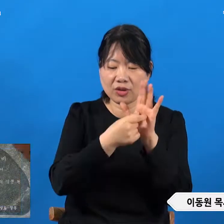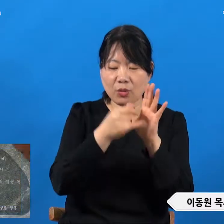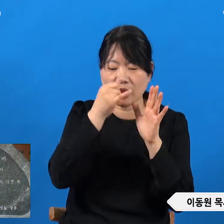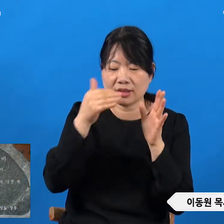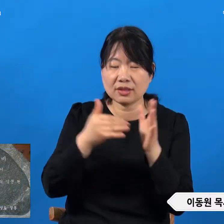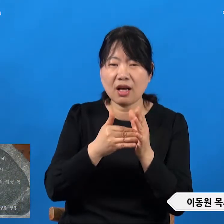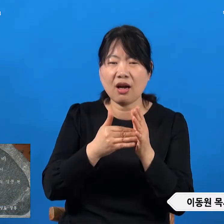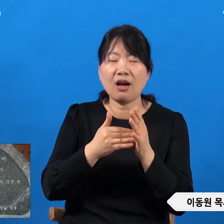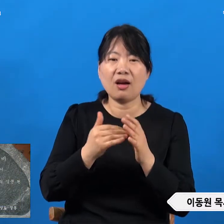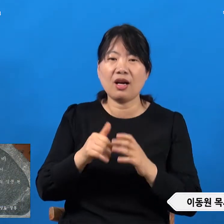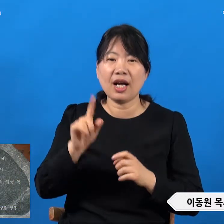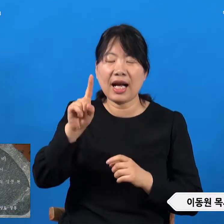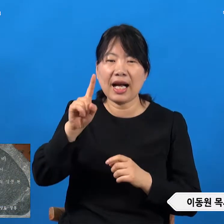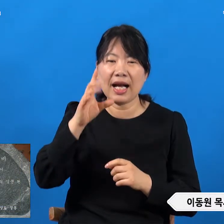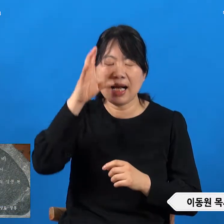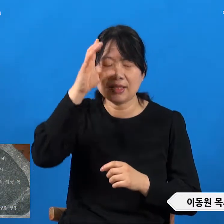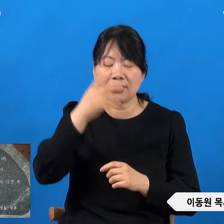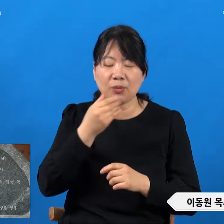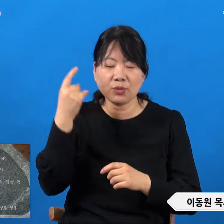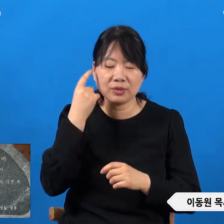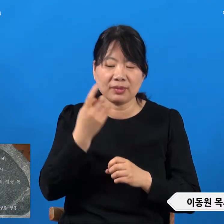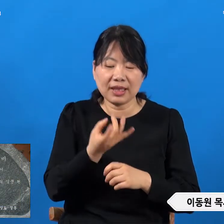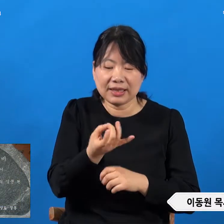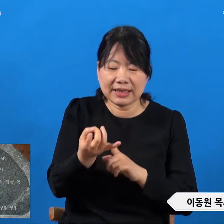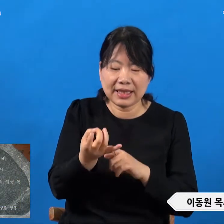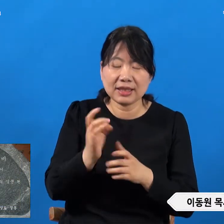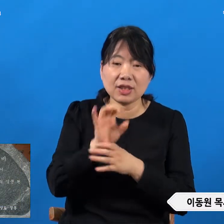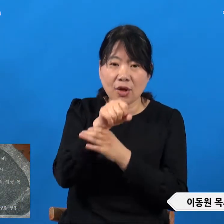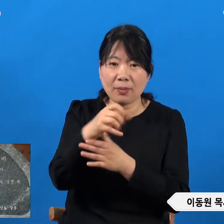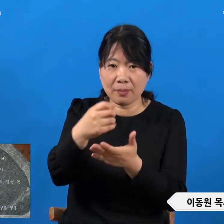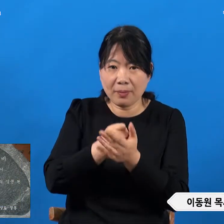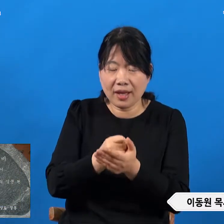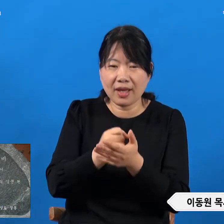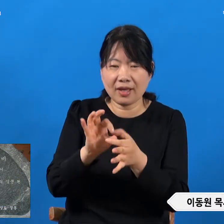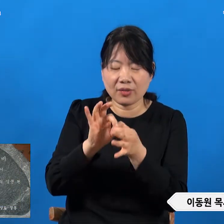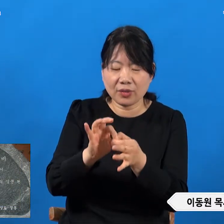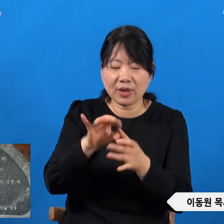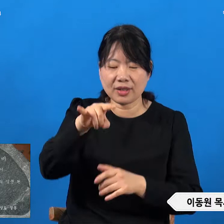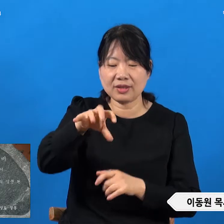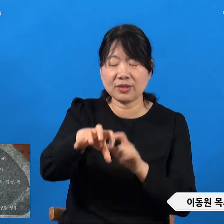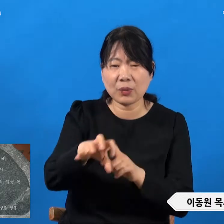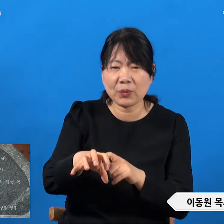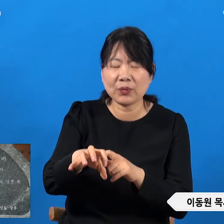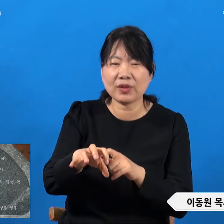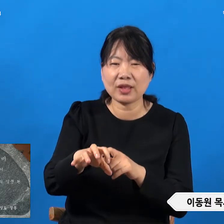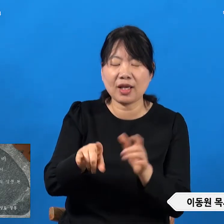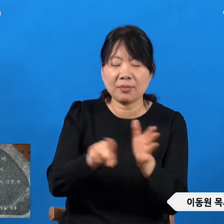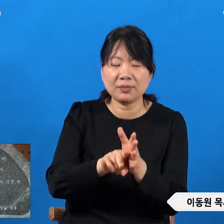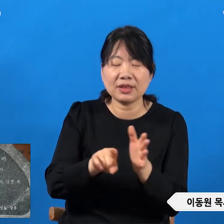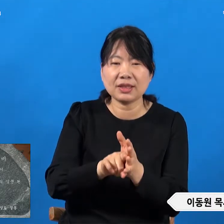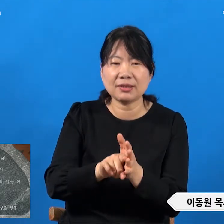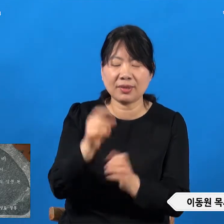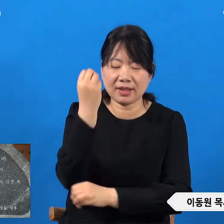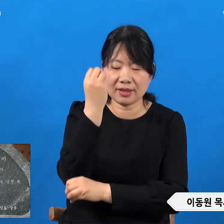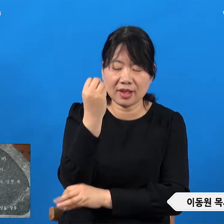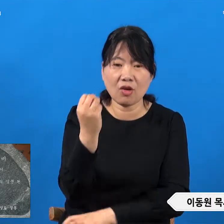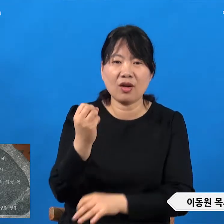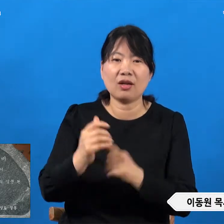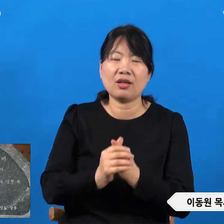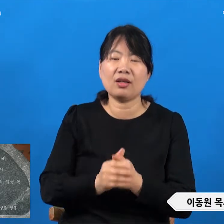있습니다. 하나님의 복음의 씨앗이 열매를 맺어 이곳에 믿음의